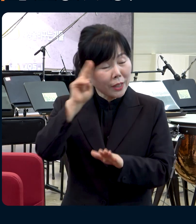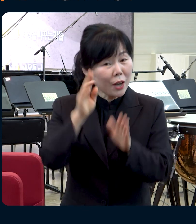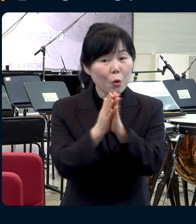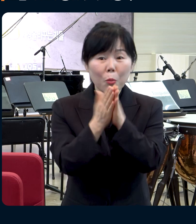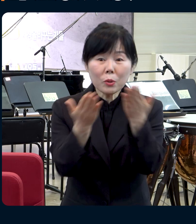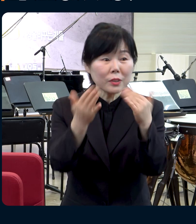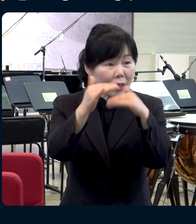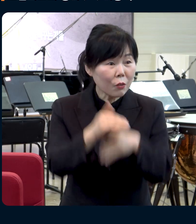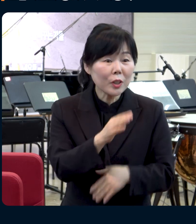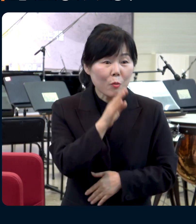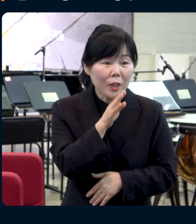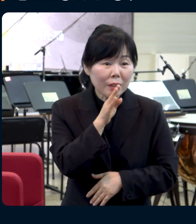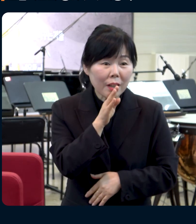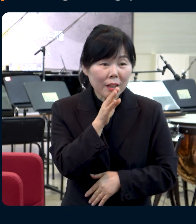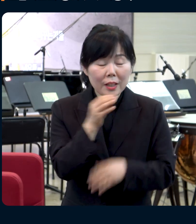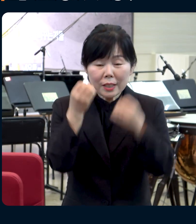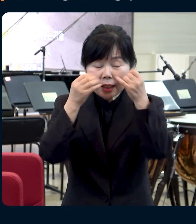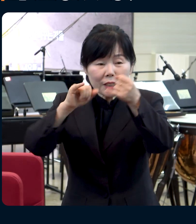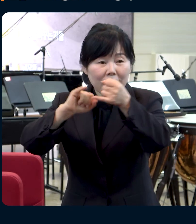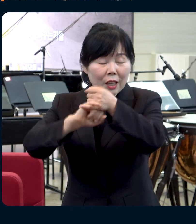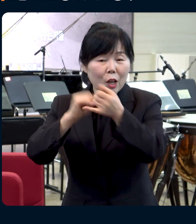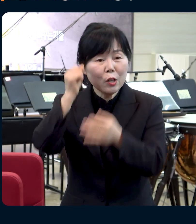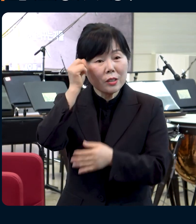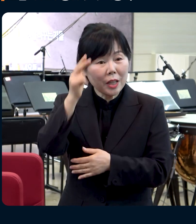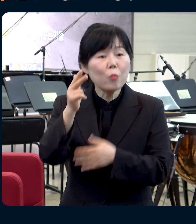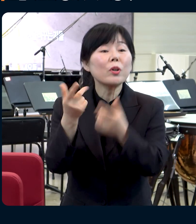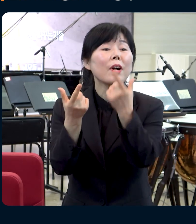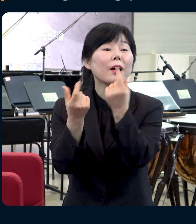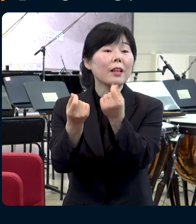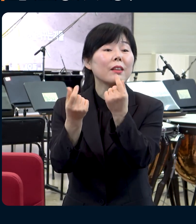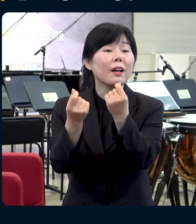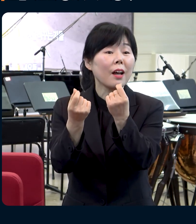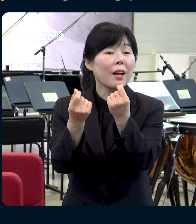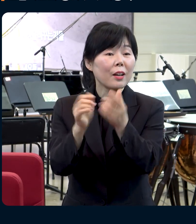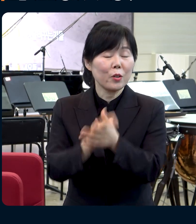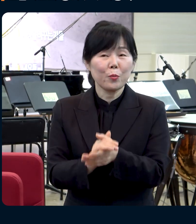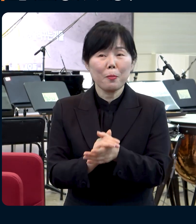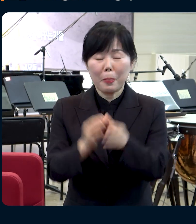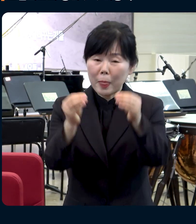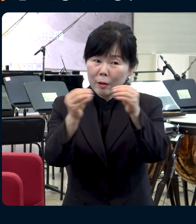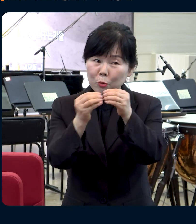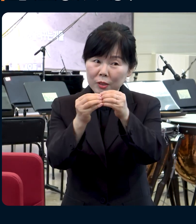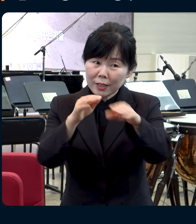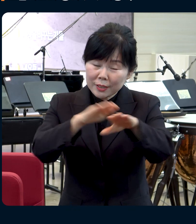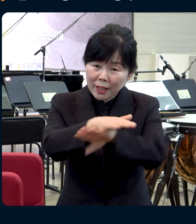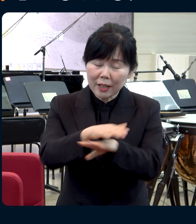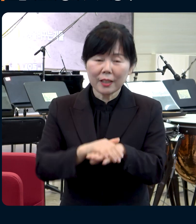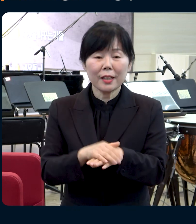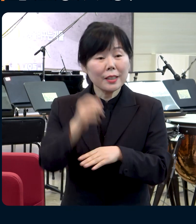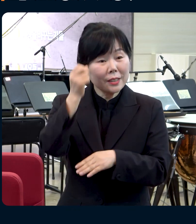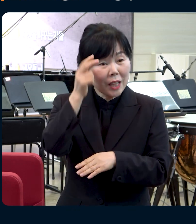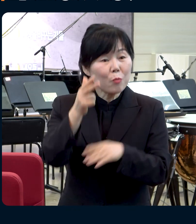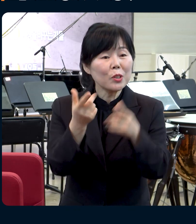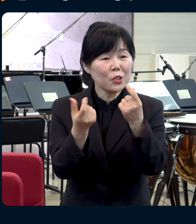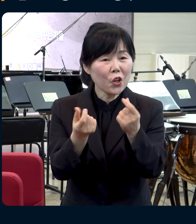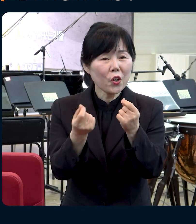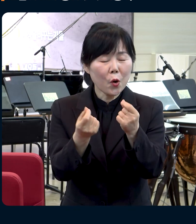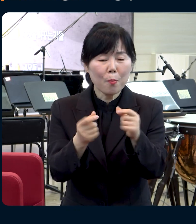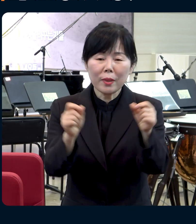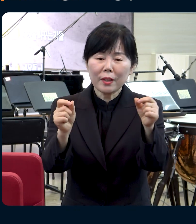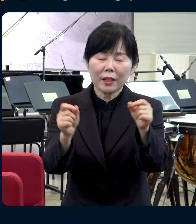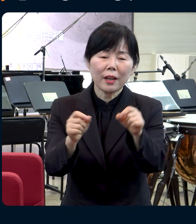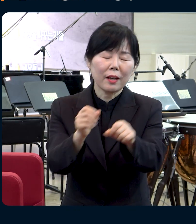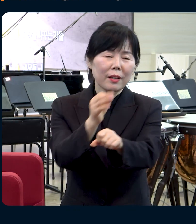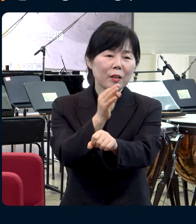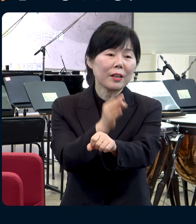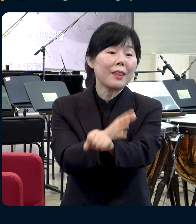야고보서는요, 신약의 잠언이라고 이렇게 불려요. 왜 그러냐 하면은요, 문체가 잠언과 같이 간결하고 또한 삶을